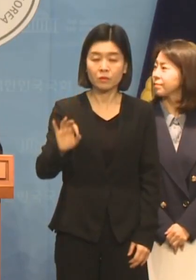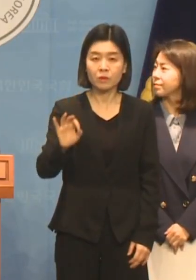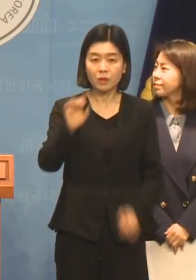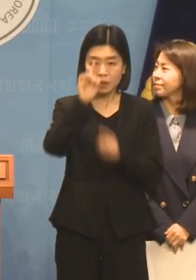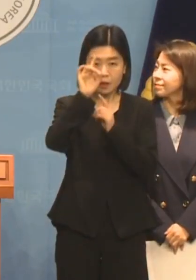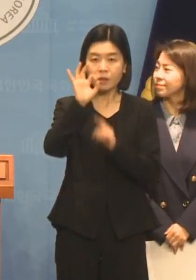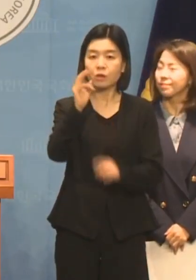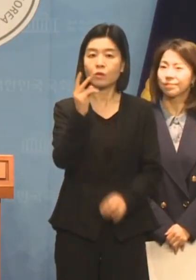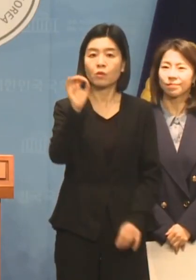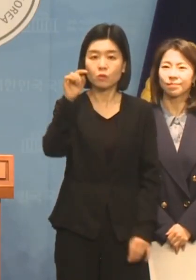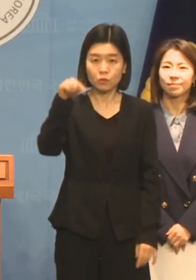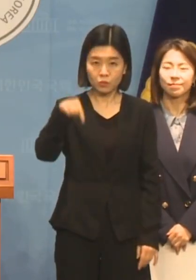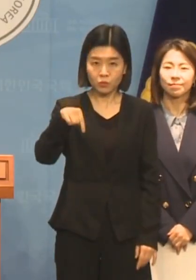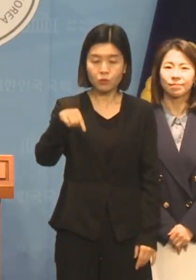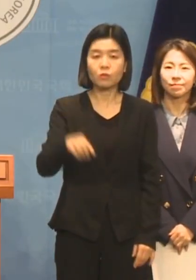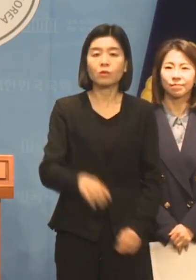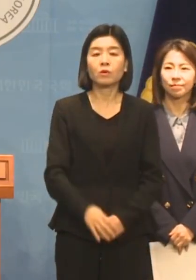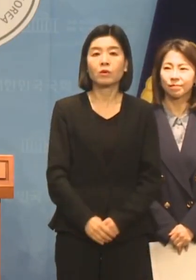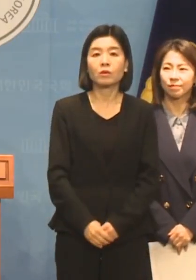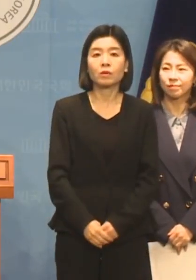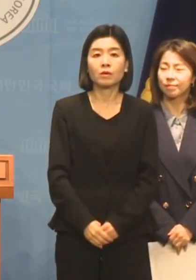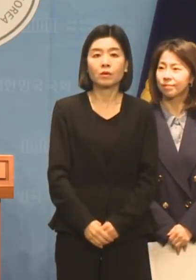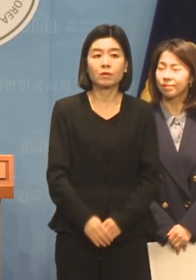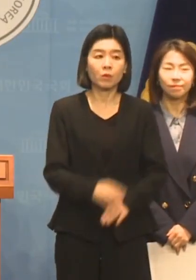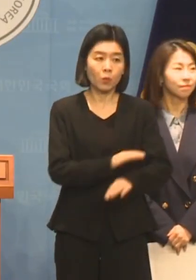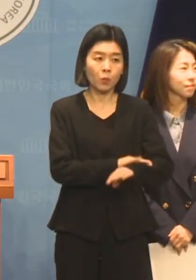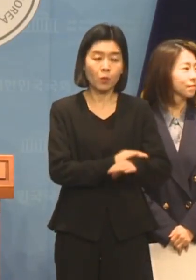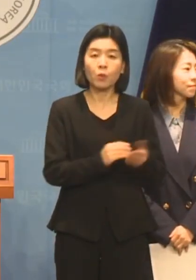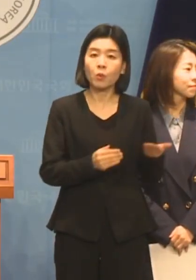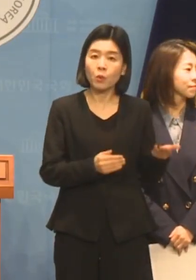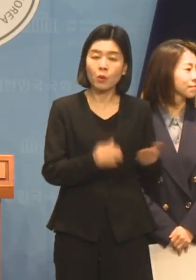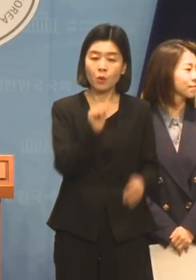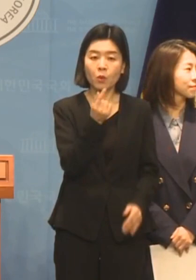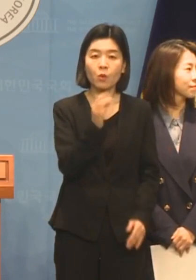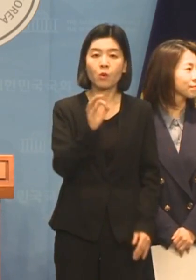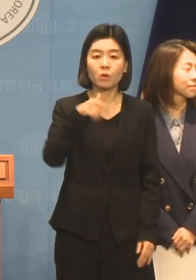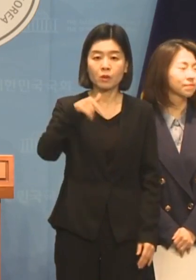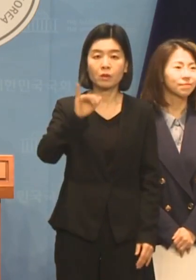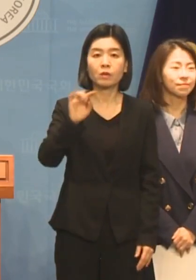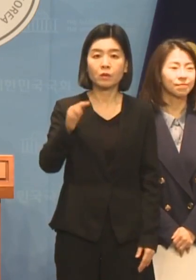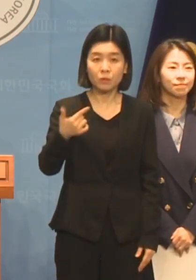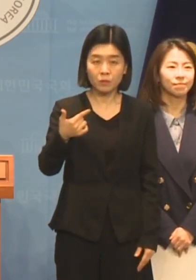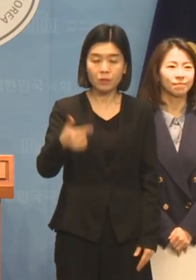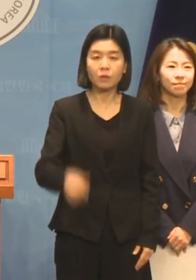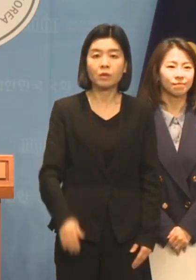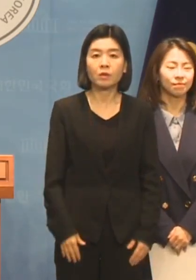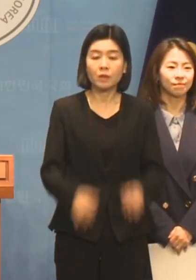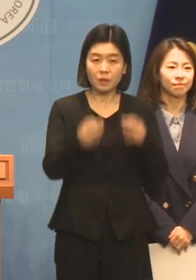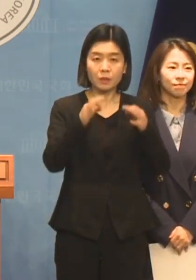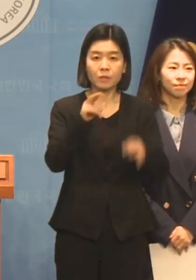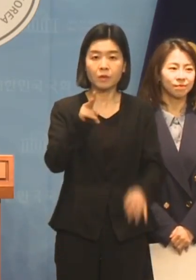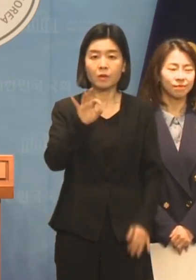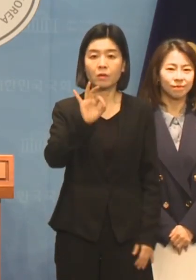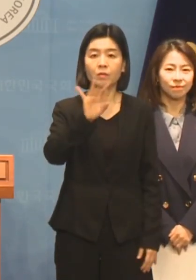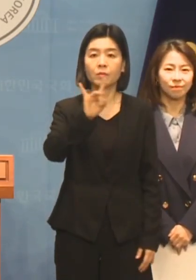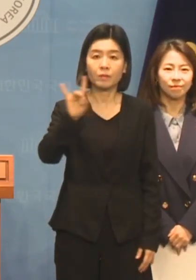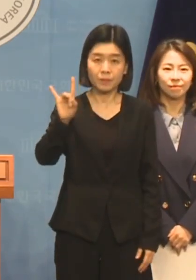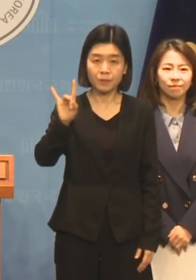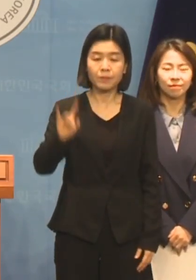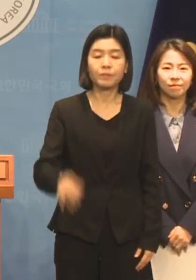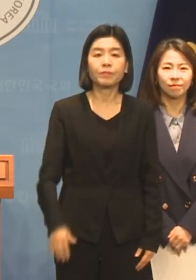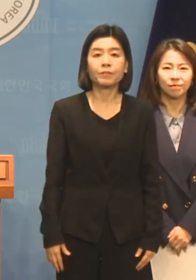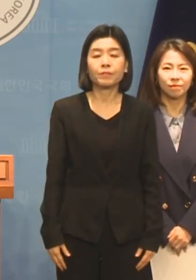이용우 의원님 함께하고 계십니다. 그리고 제 왼쪽으로는요, 홍기원 의원님 같이 하고 계십니다. 김영배 의원님 자리해